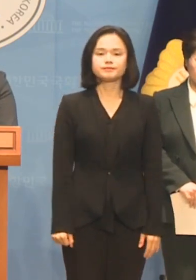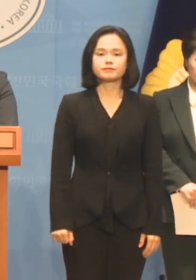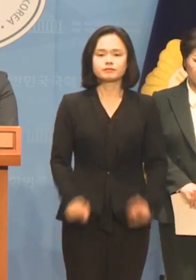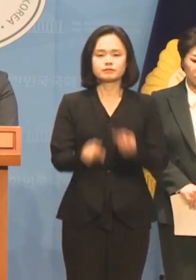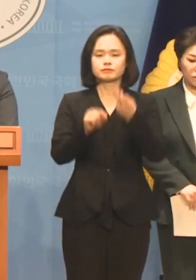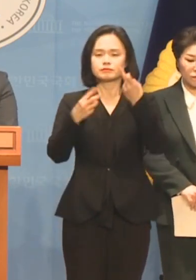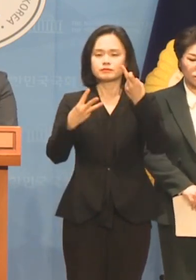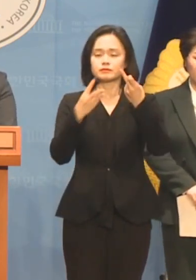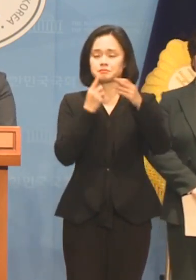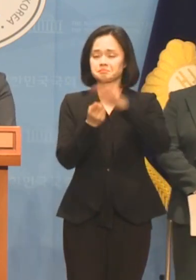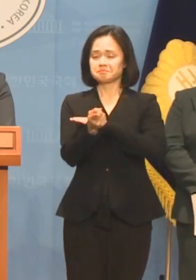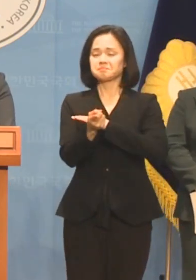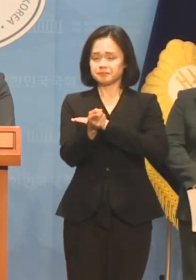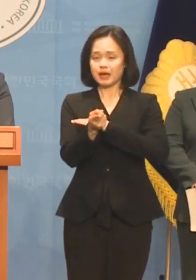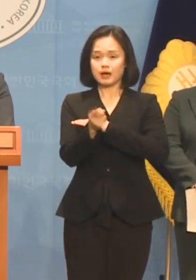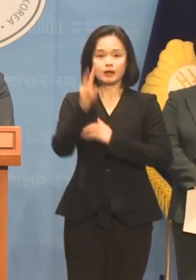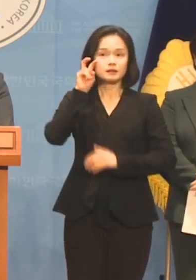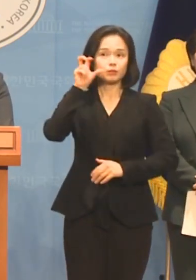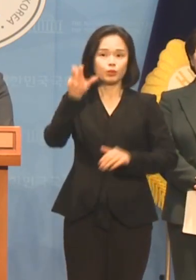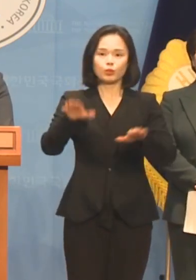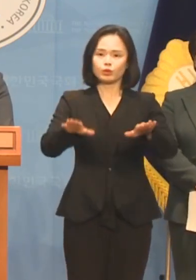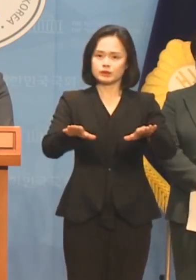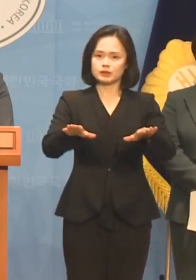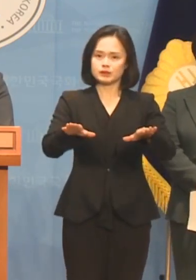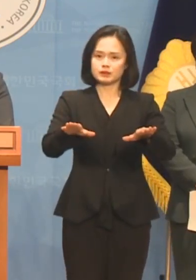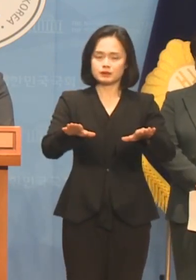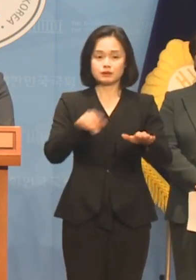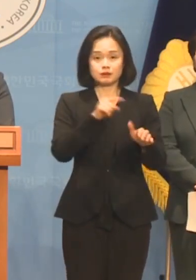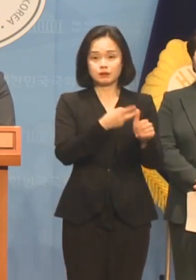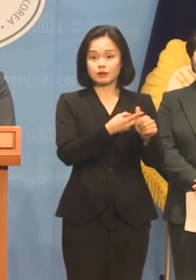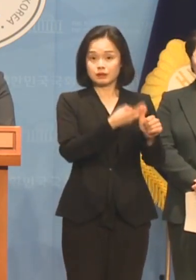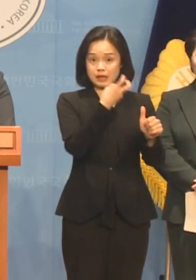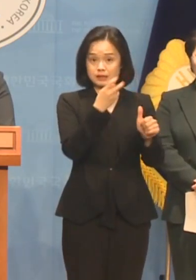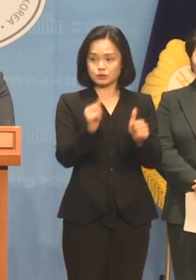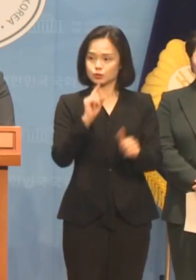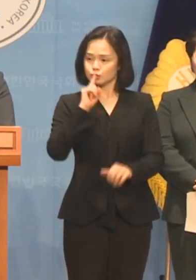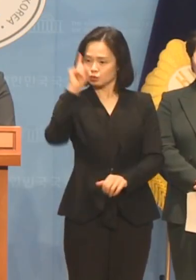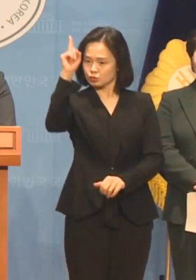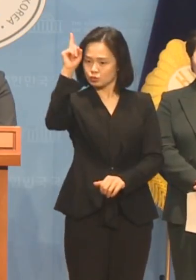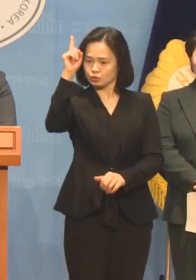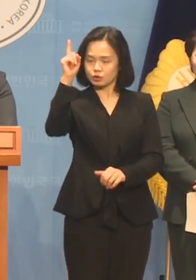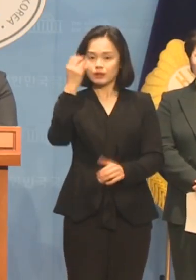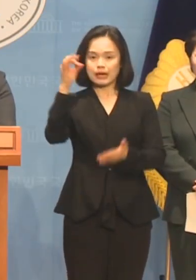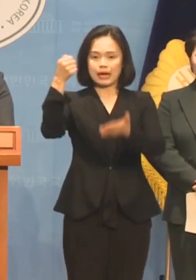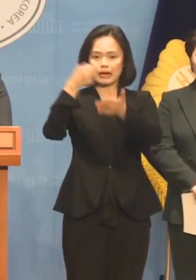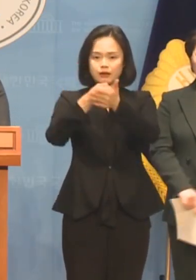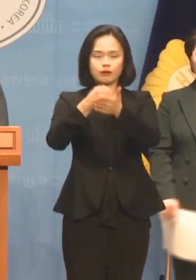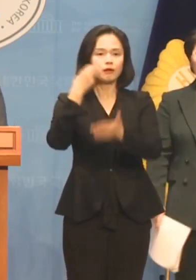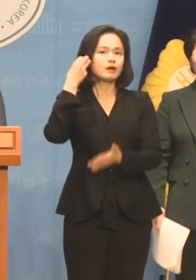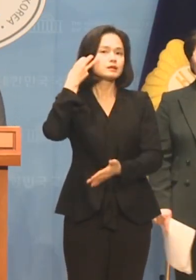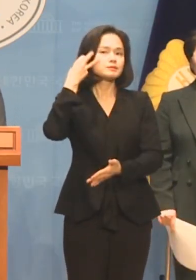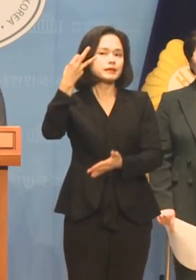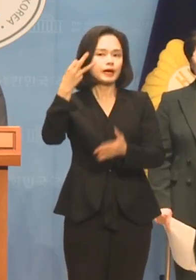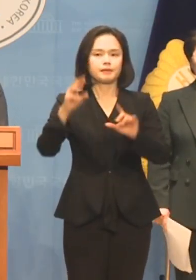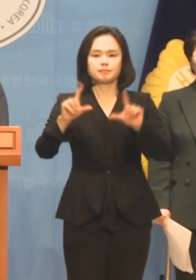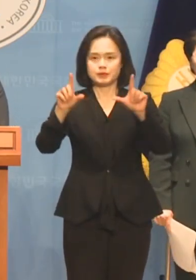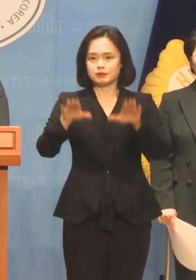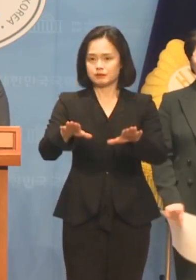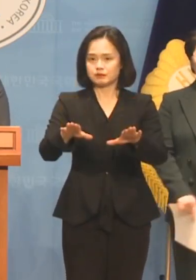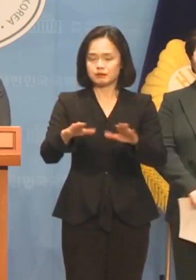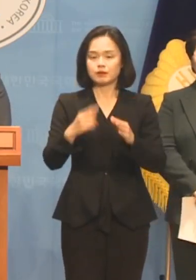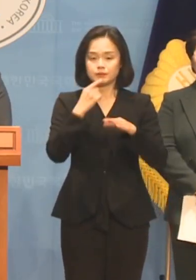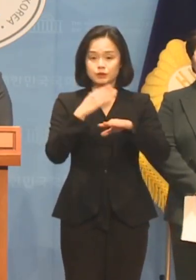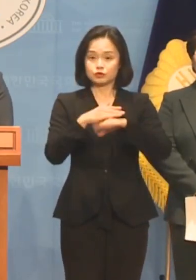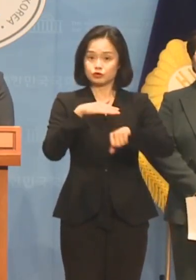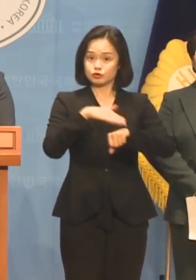국회에서 내란죄 혐의로 대통령 탄핵 소추안이 가결된 지 13일째입니다. 계엄군에 맞선 용기 있는 민주시민의